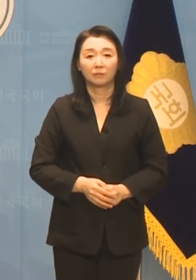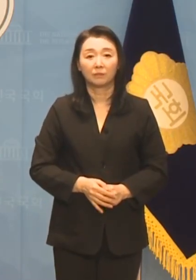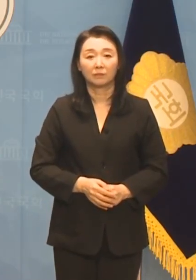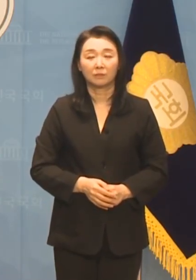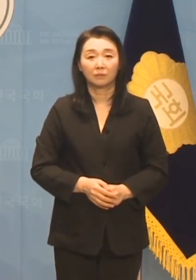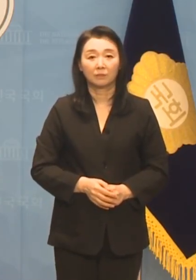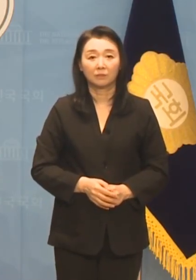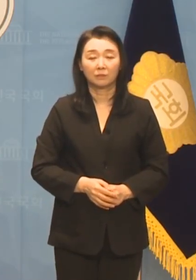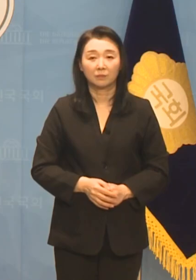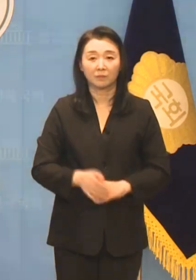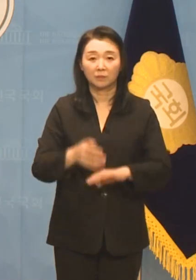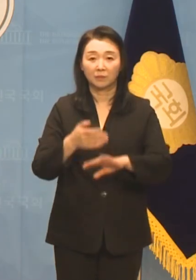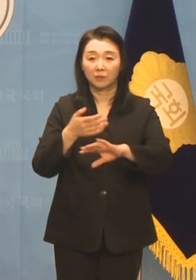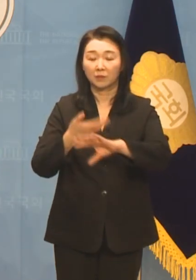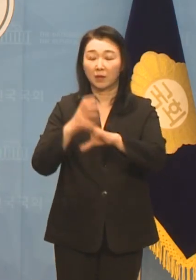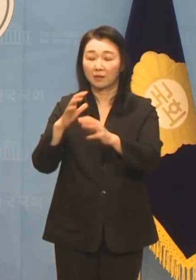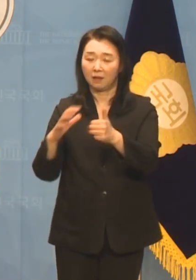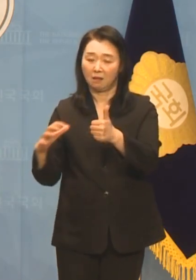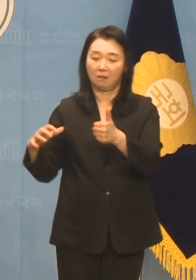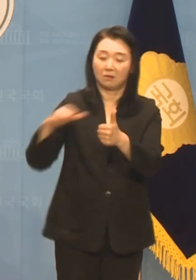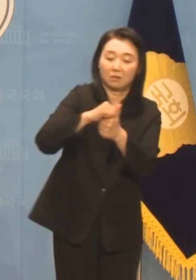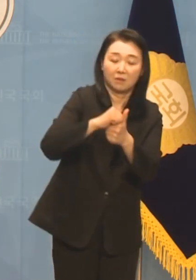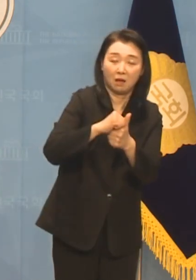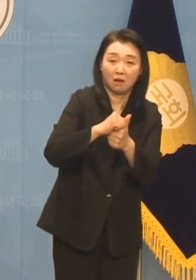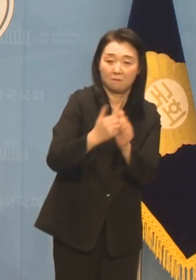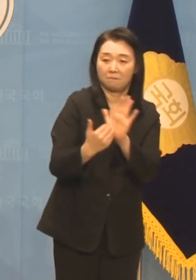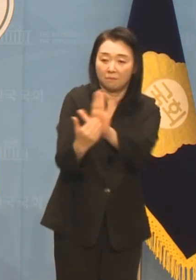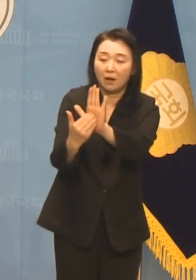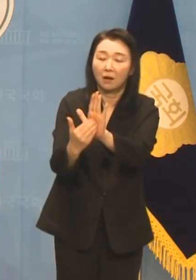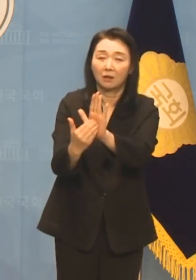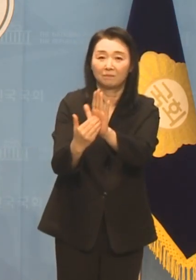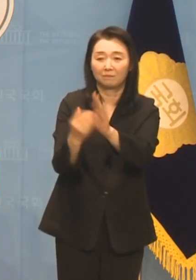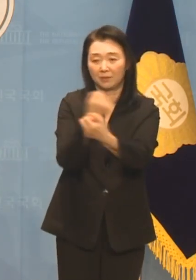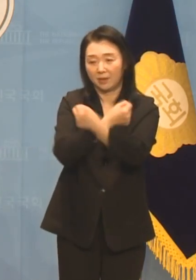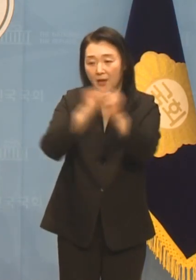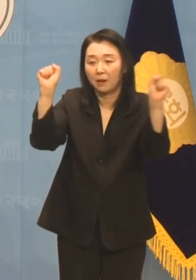외세의 침략에 맞서 해방의 빛을 찾았고